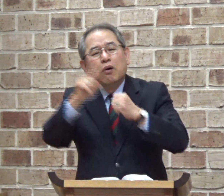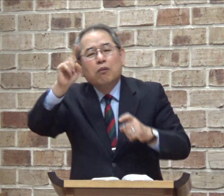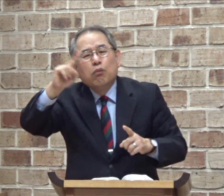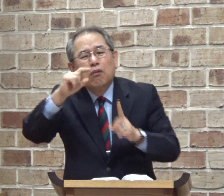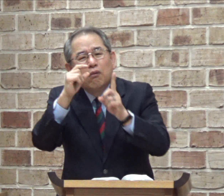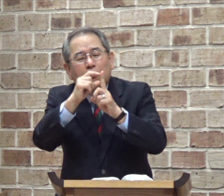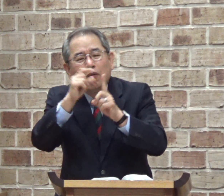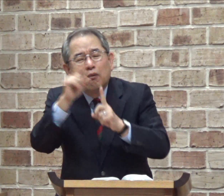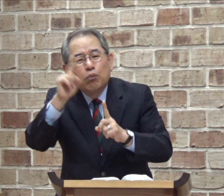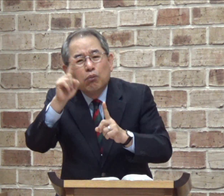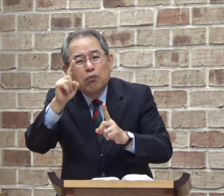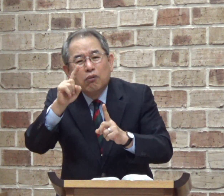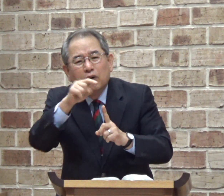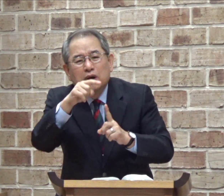전에 말씀드린 것처럼